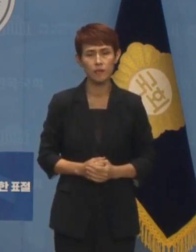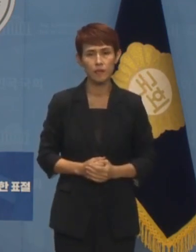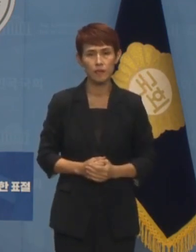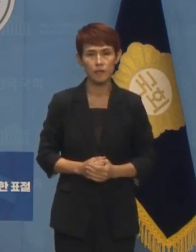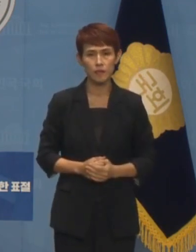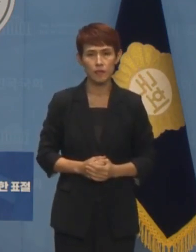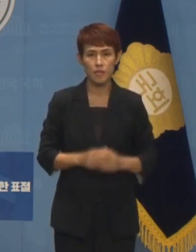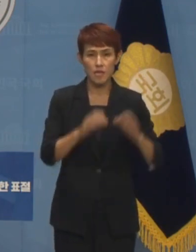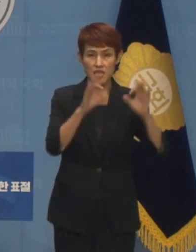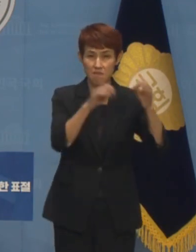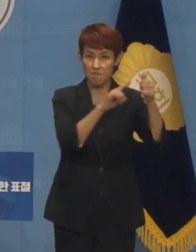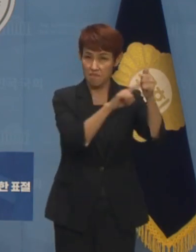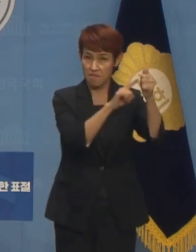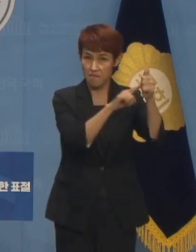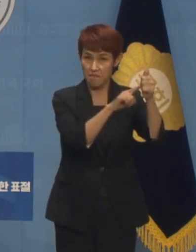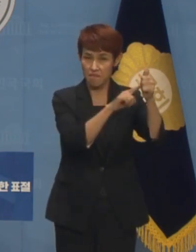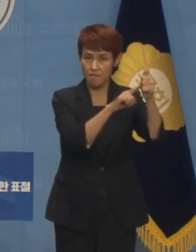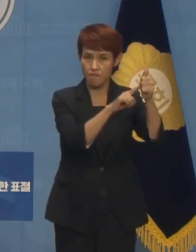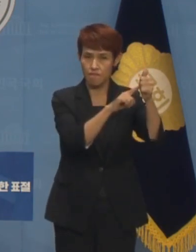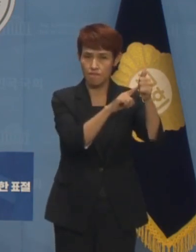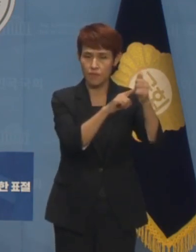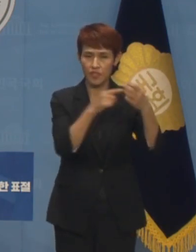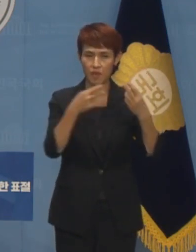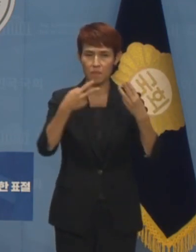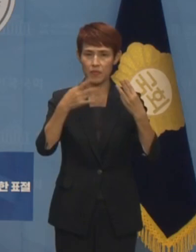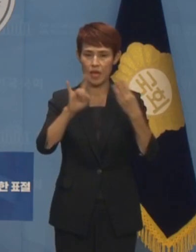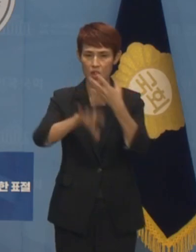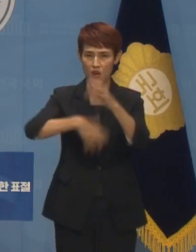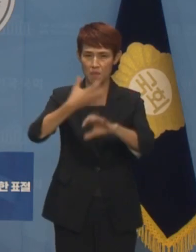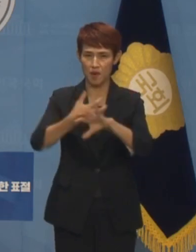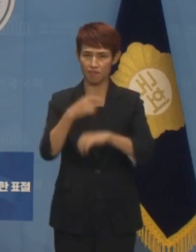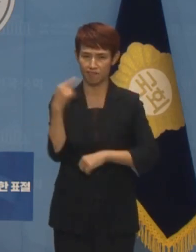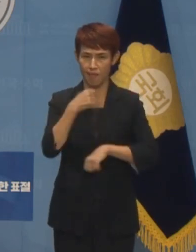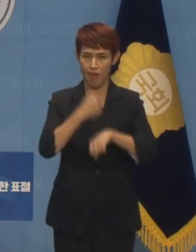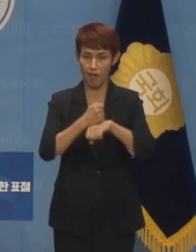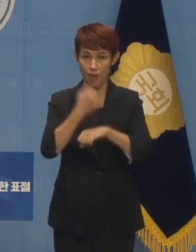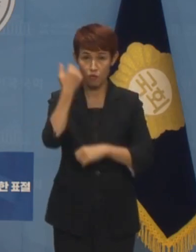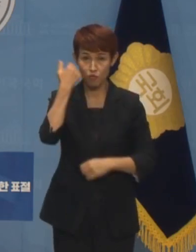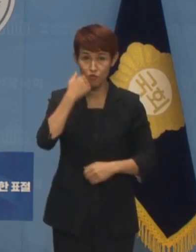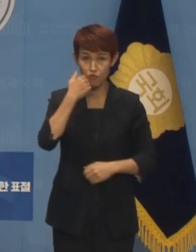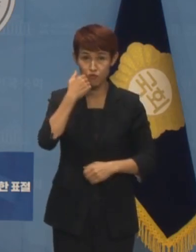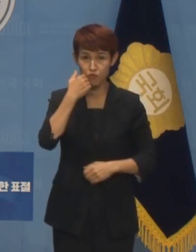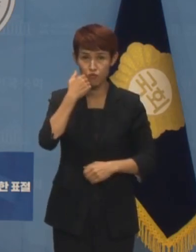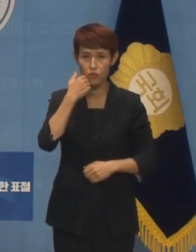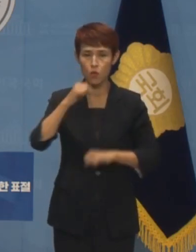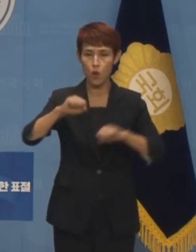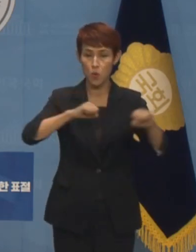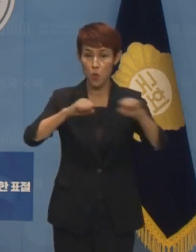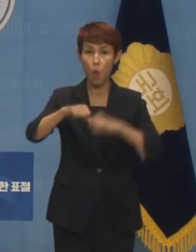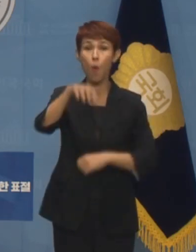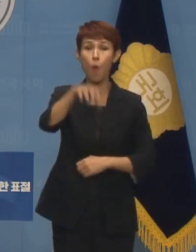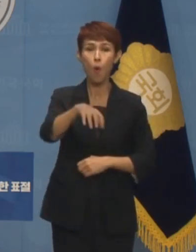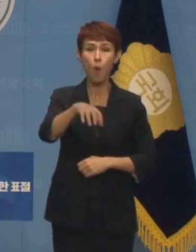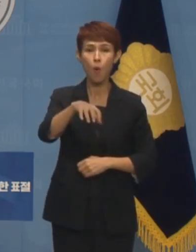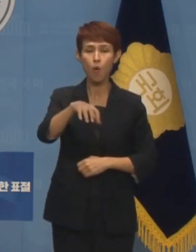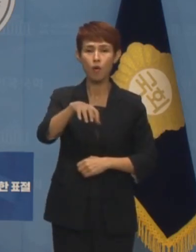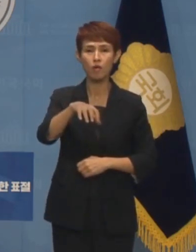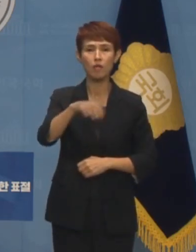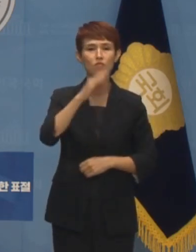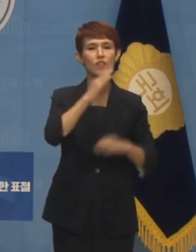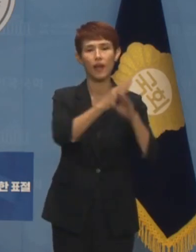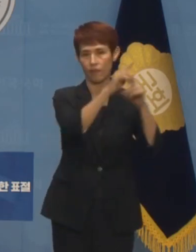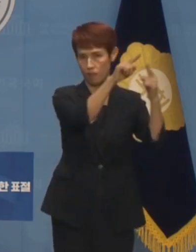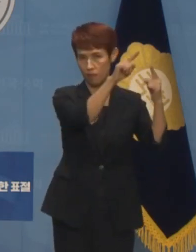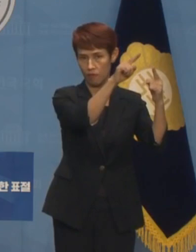여기서 김일성은 3대 혁명 역량을 강화할 주체가 활동할 공간을 국내,